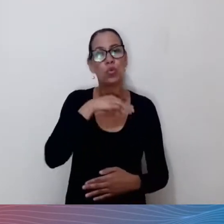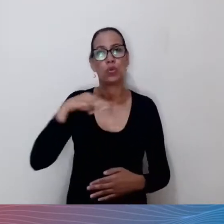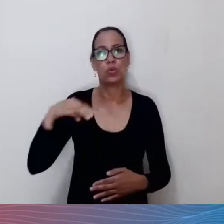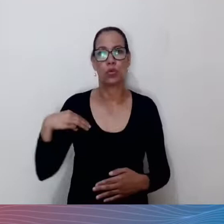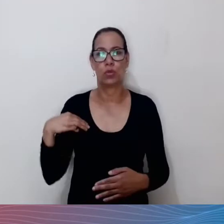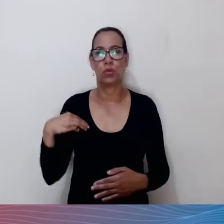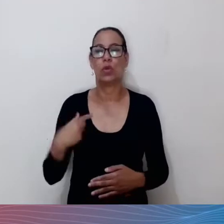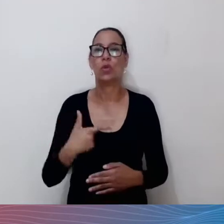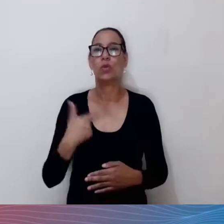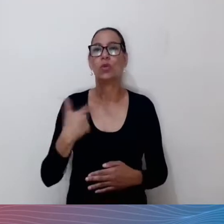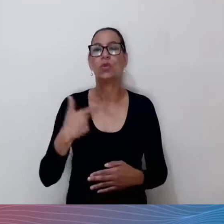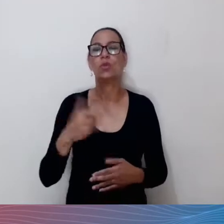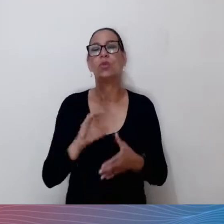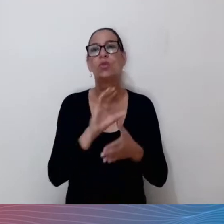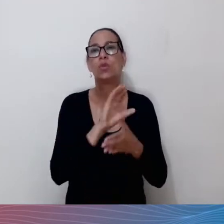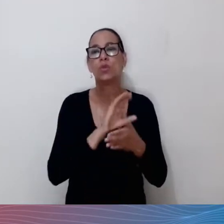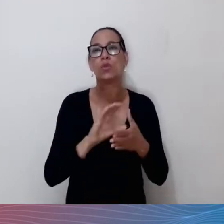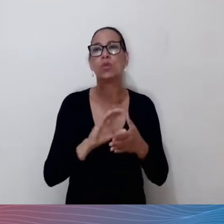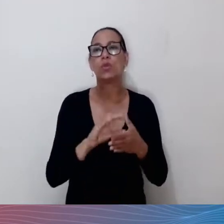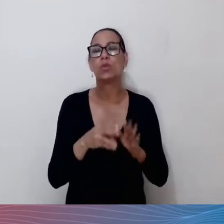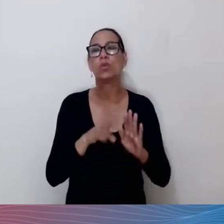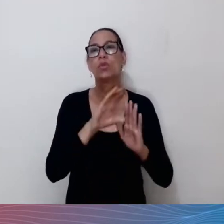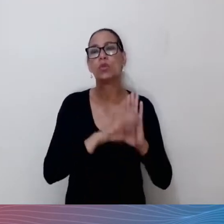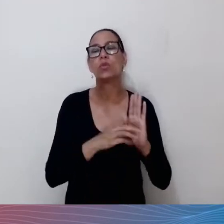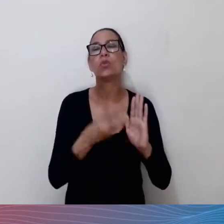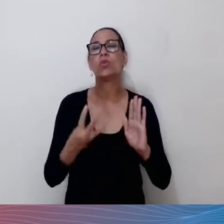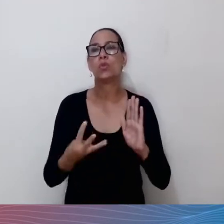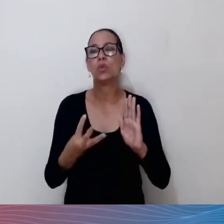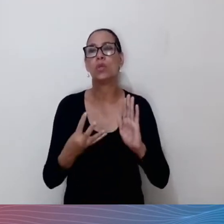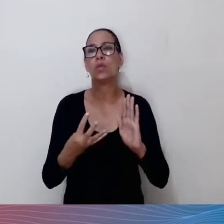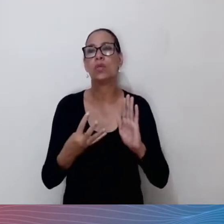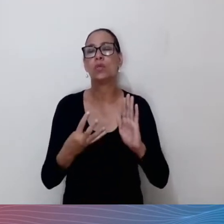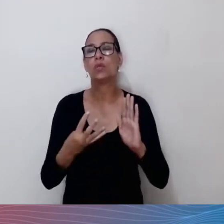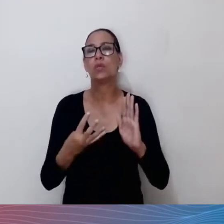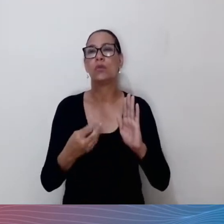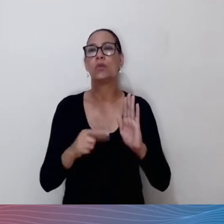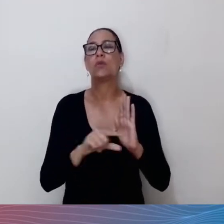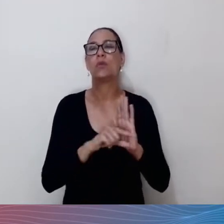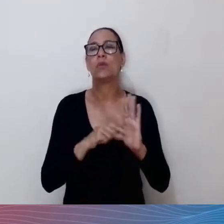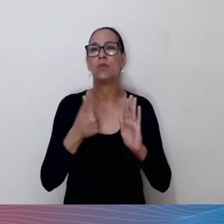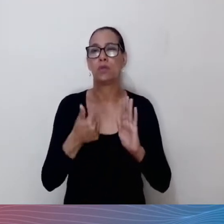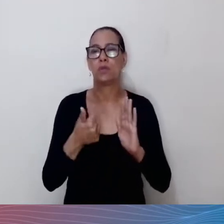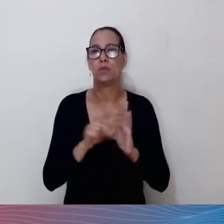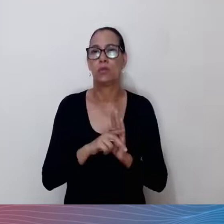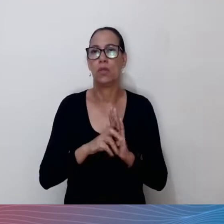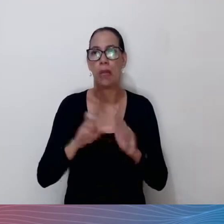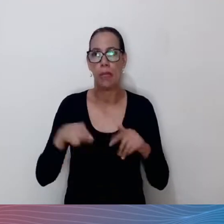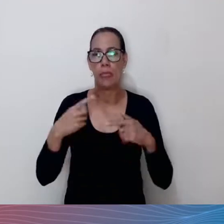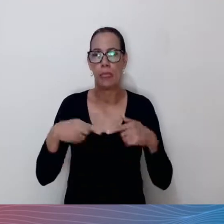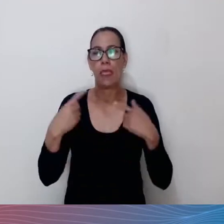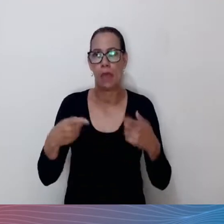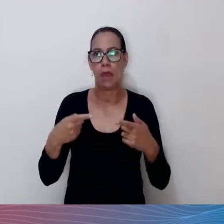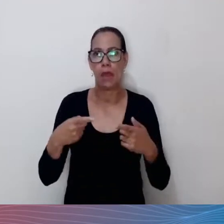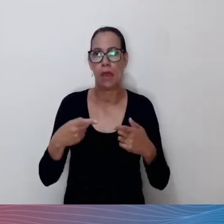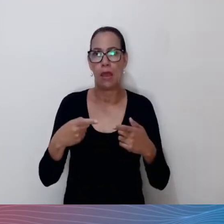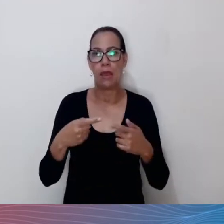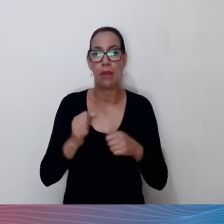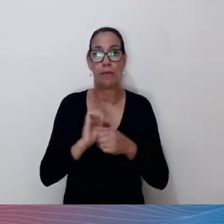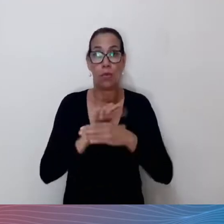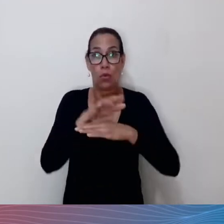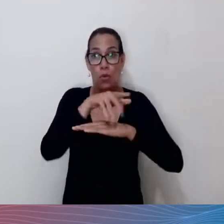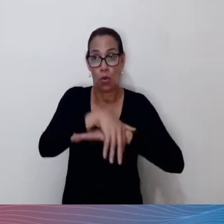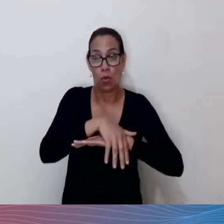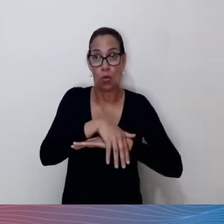estou terminando. Eu vou deixar para falar em Foz o restante. Capítulo 4, 2 Coríntios, capítulo 4, versículo